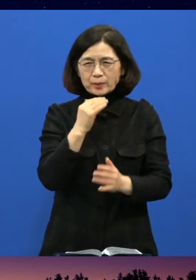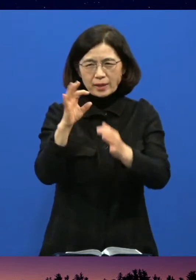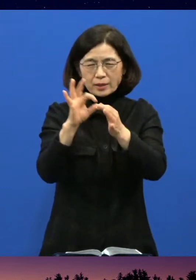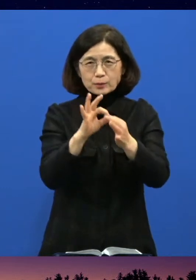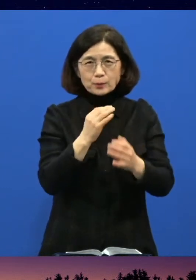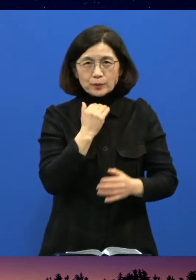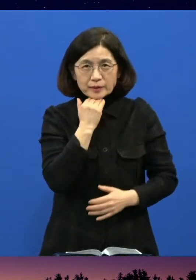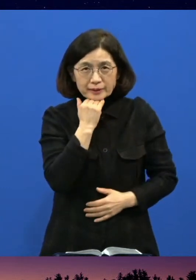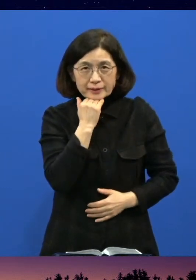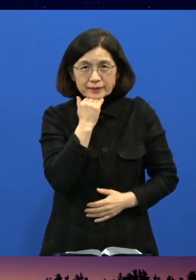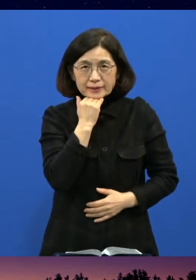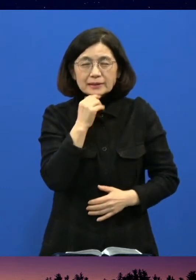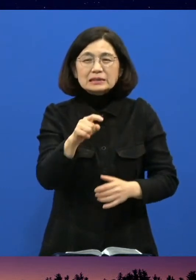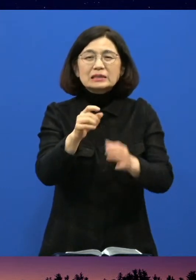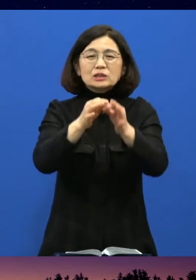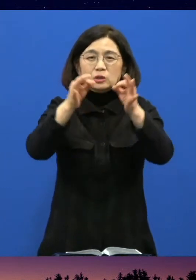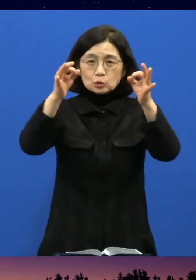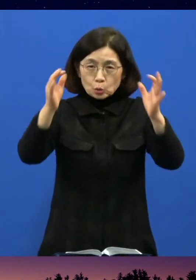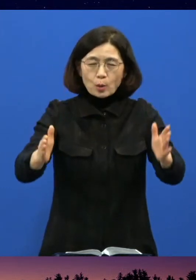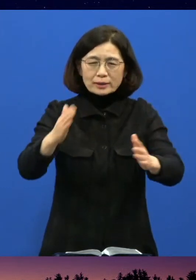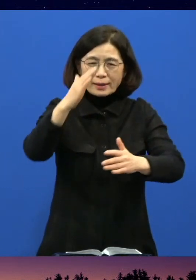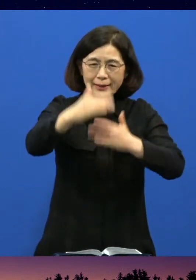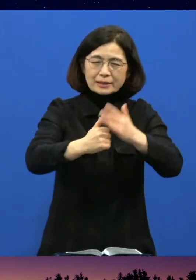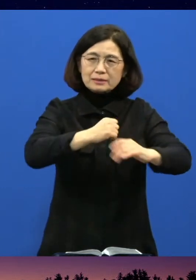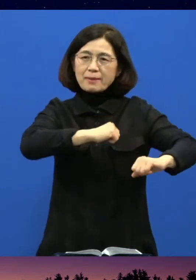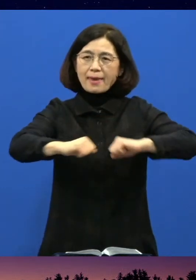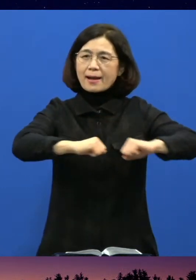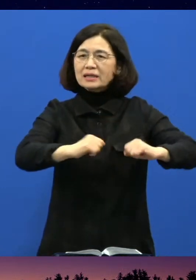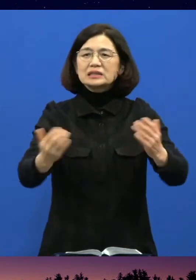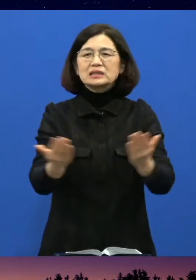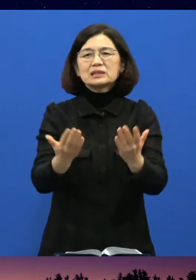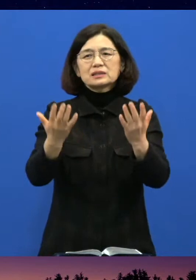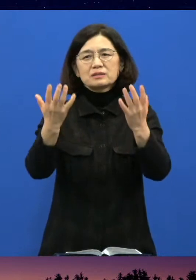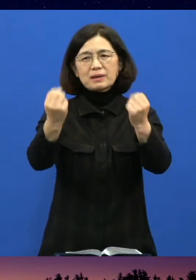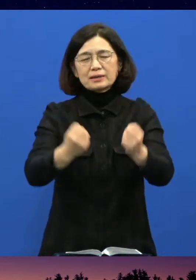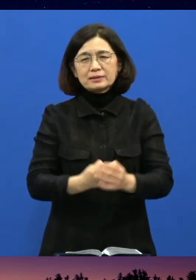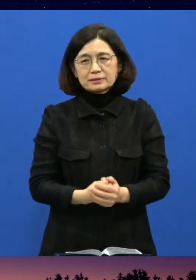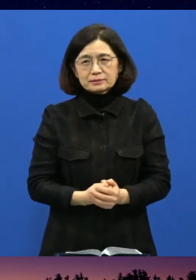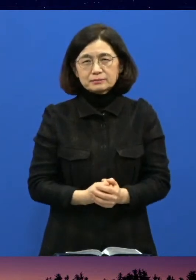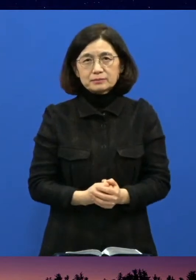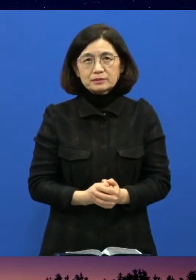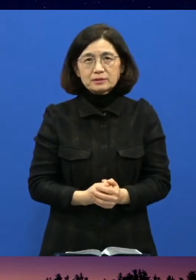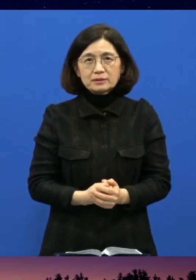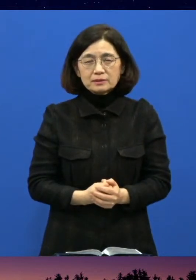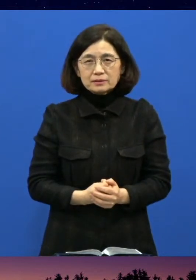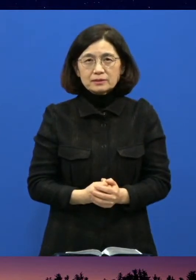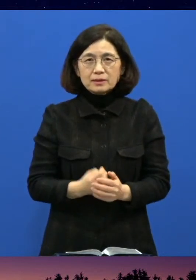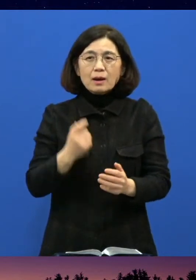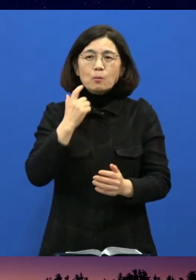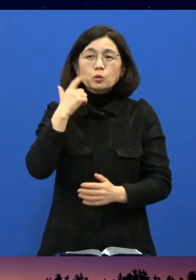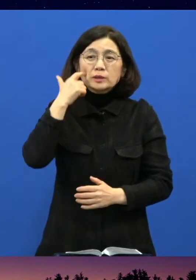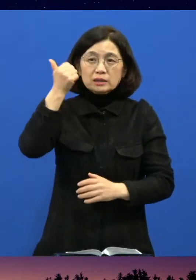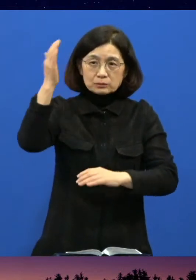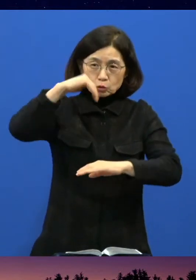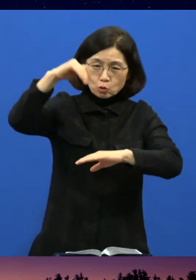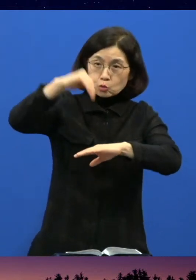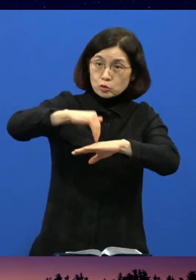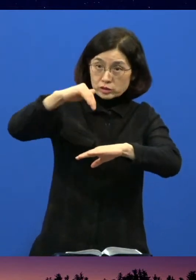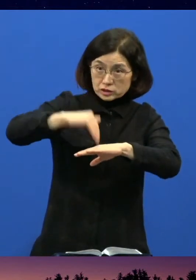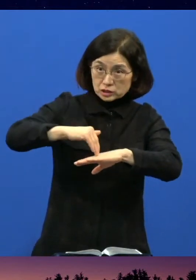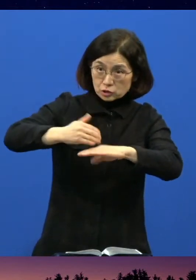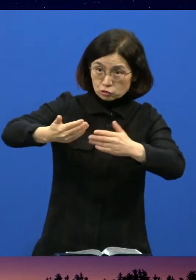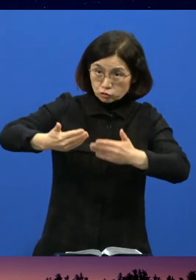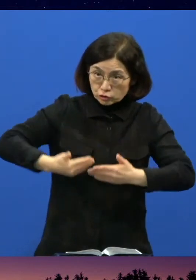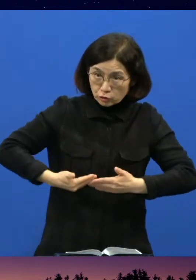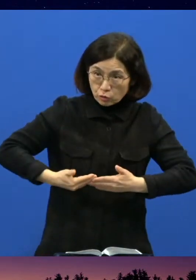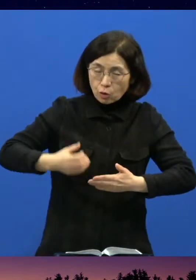근데 그 동안에 하나님이 하신 일들이 많았던 거예요. 저도 빚어내시고 교회도 연단시키시고,